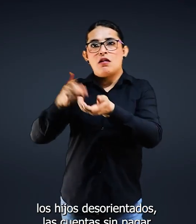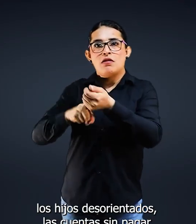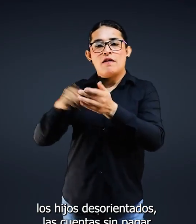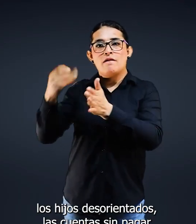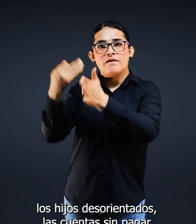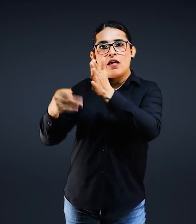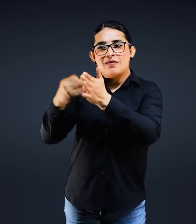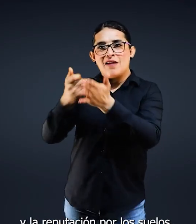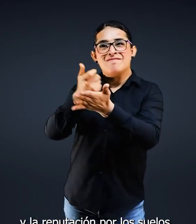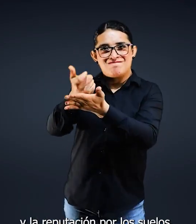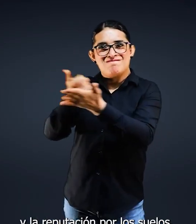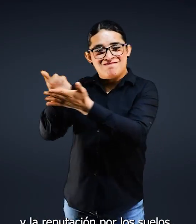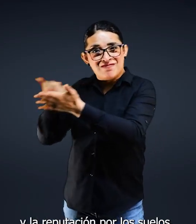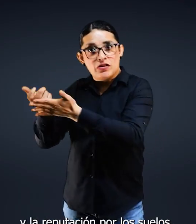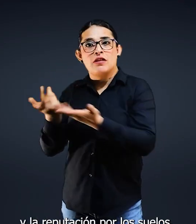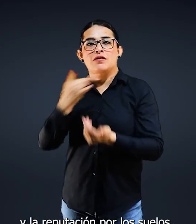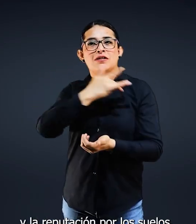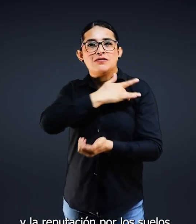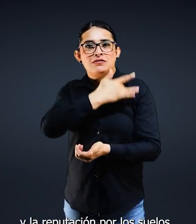sin pagar y la reputación por los suelos.